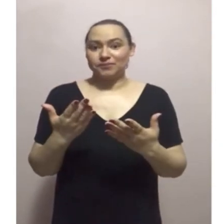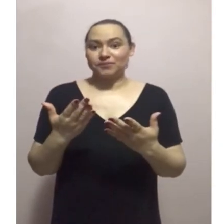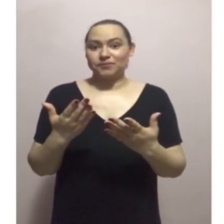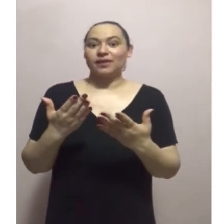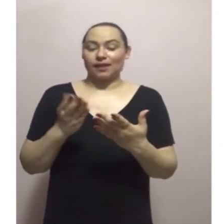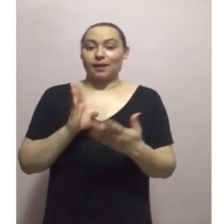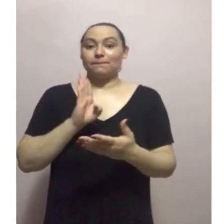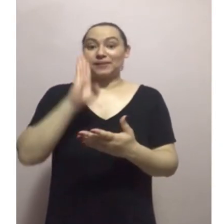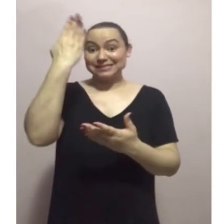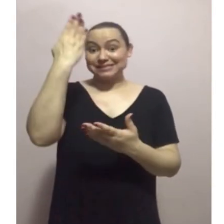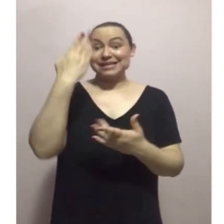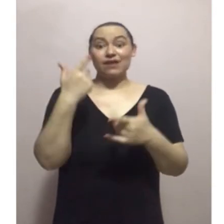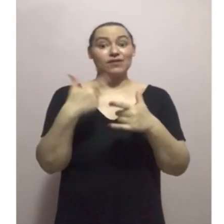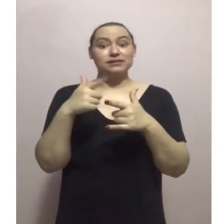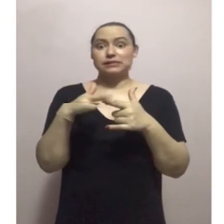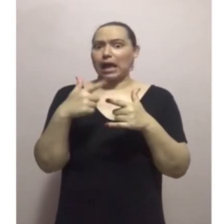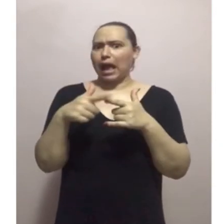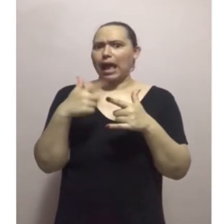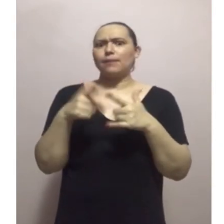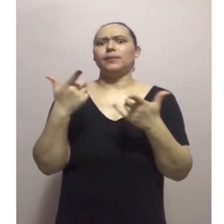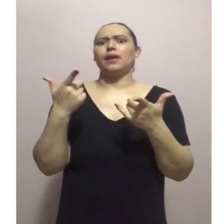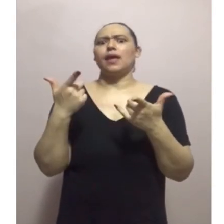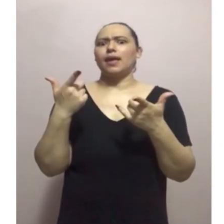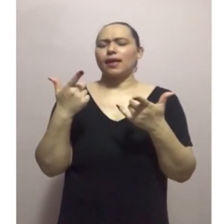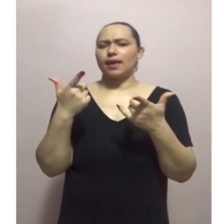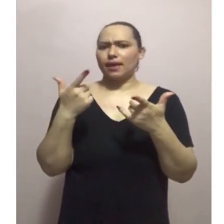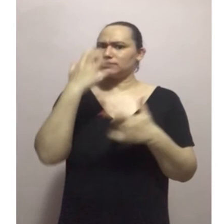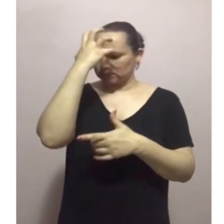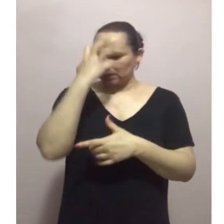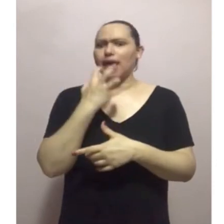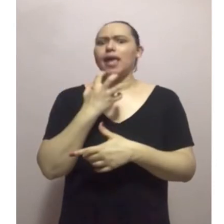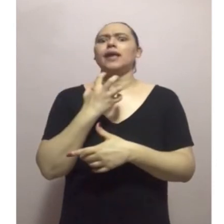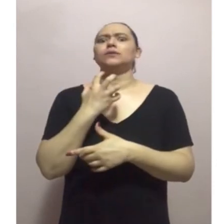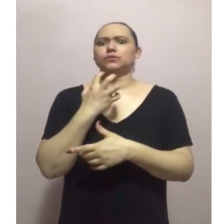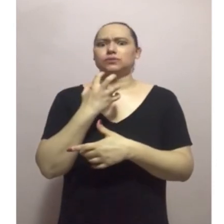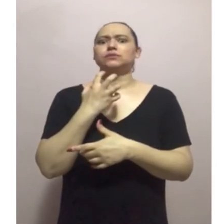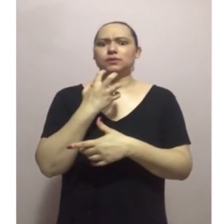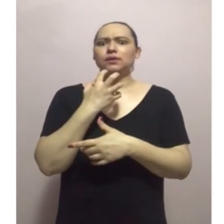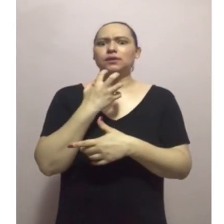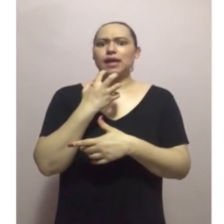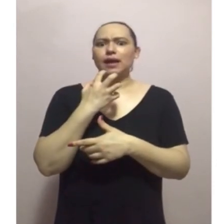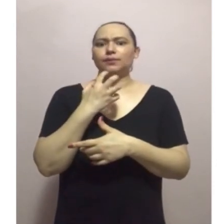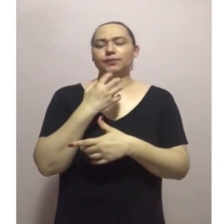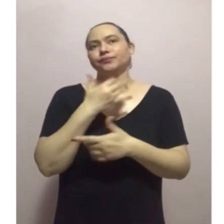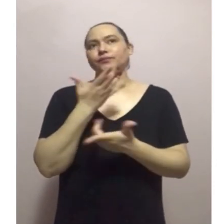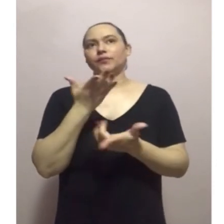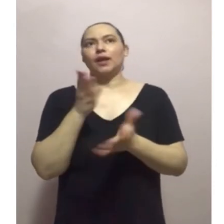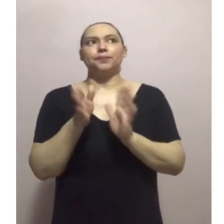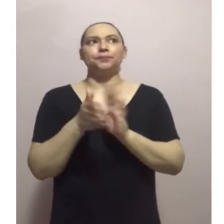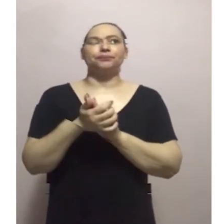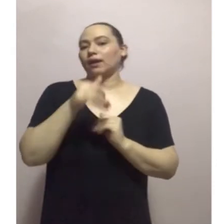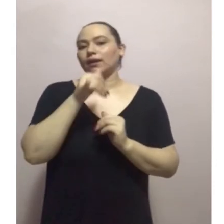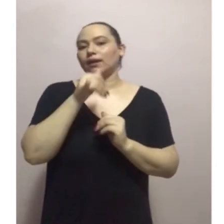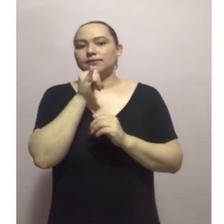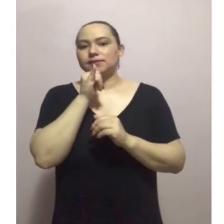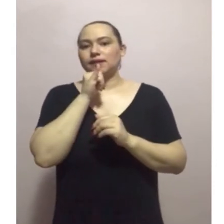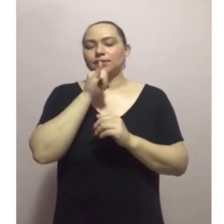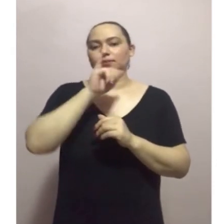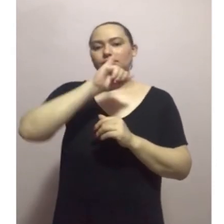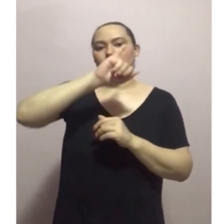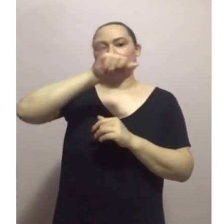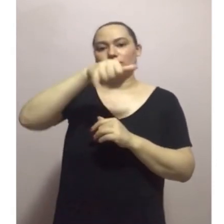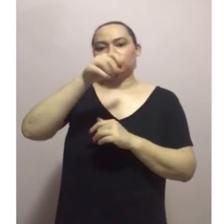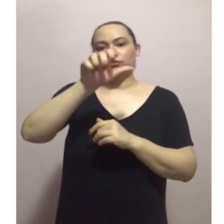porque a gente precisava resolver coisas muito sérias. Então, assim, por exemplo, com relação